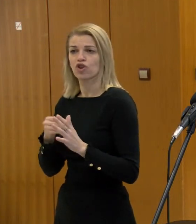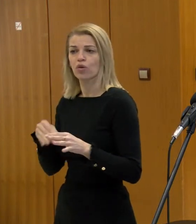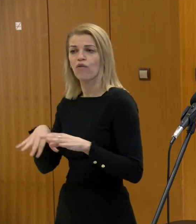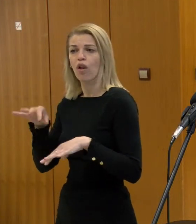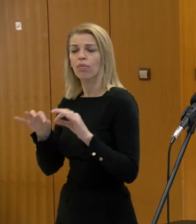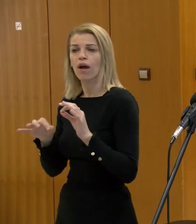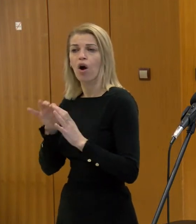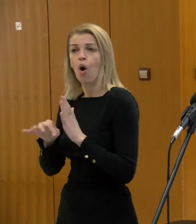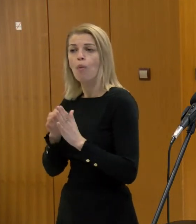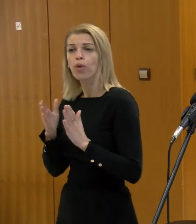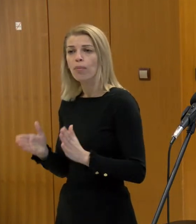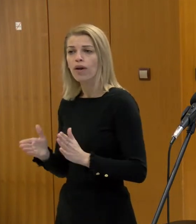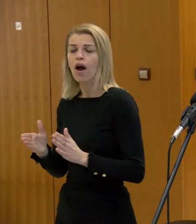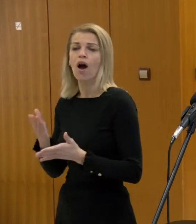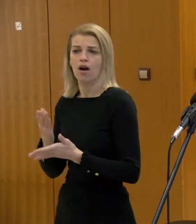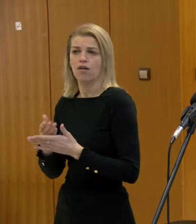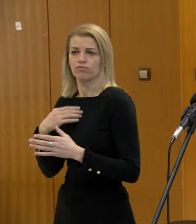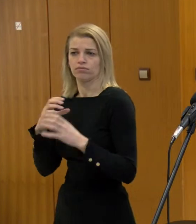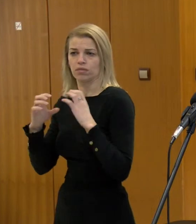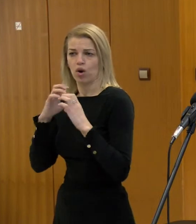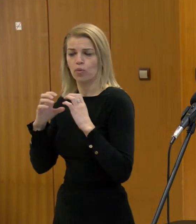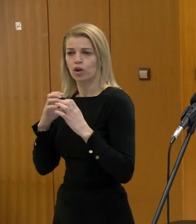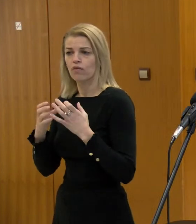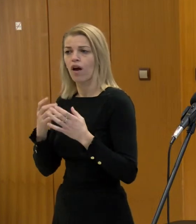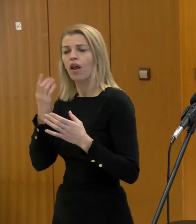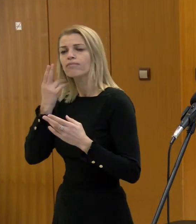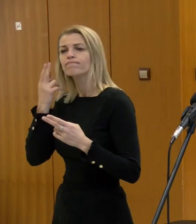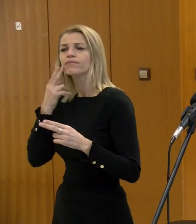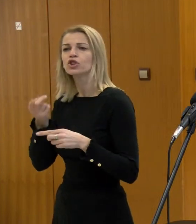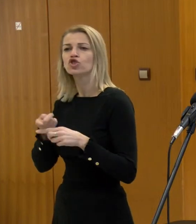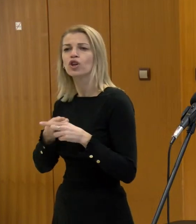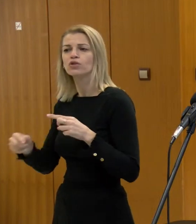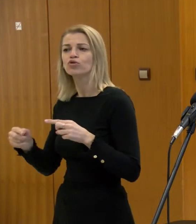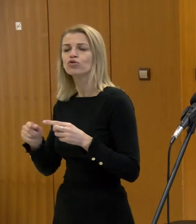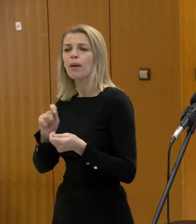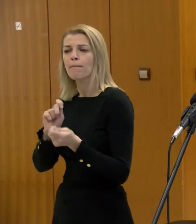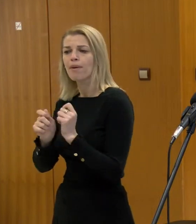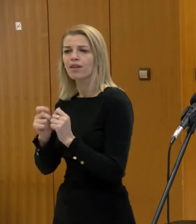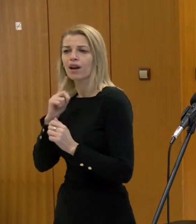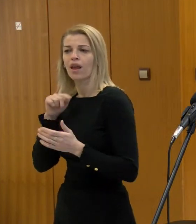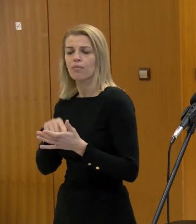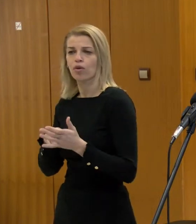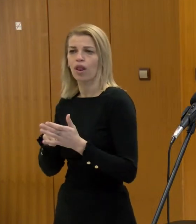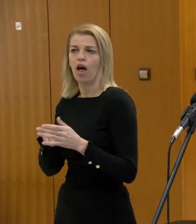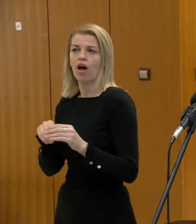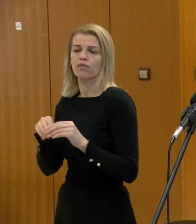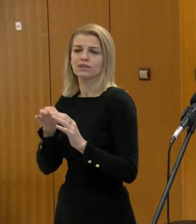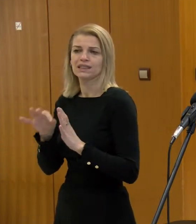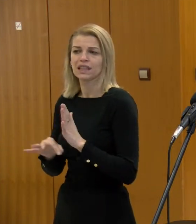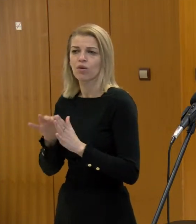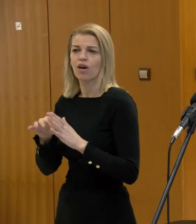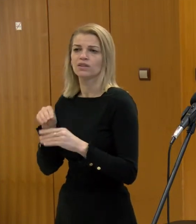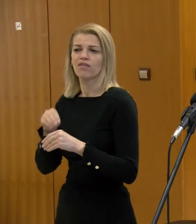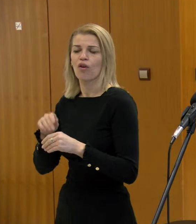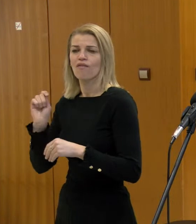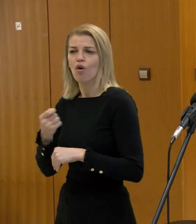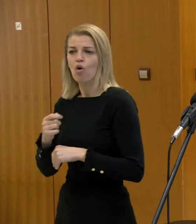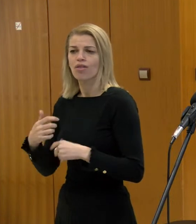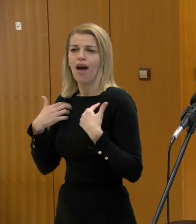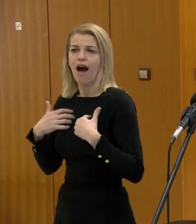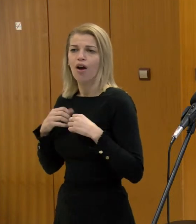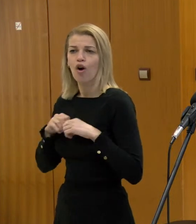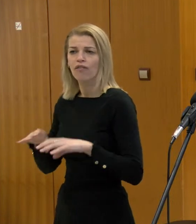komunikovali. Samozrejme, čiastočne sa menili podľa situácie, vojna, COVID a